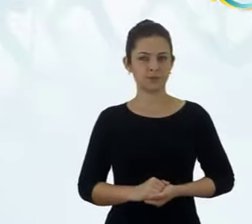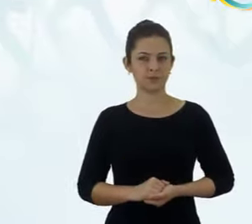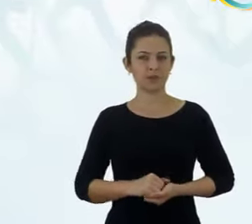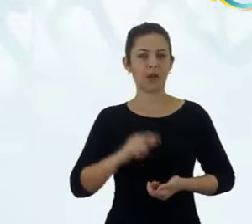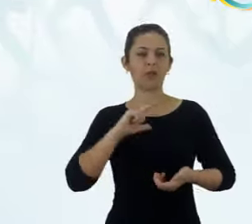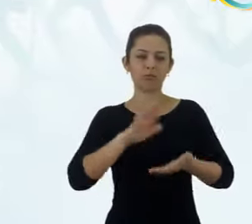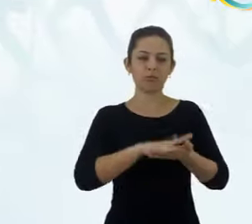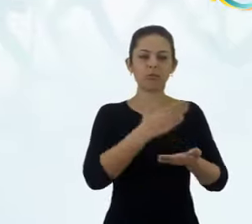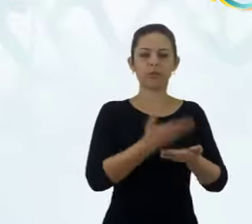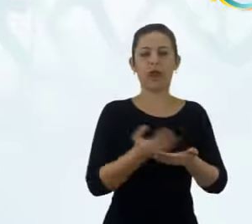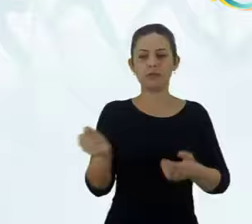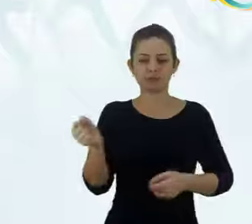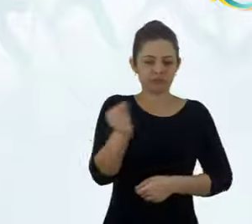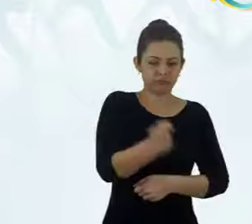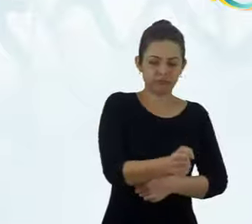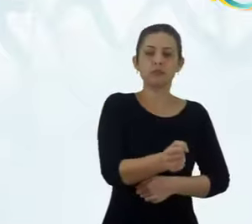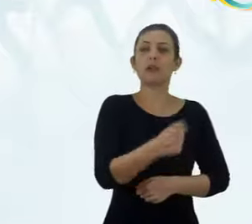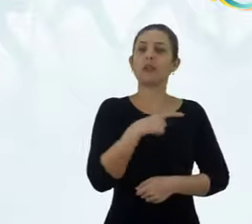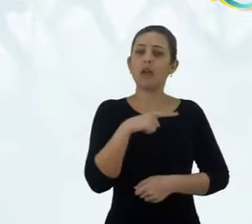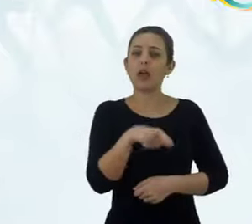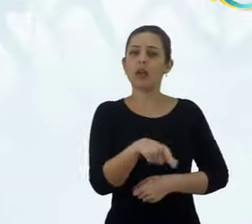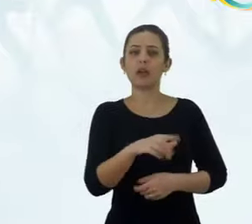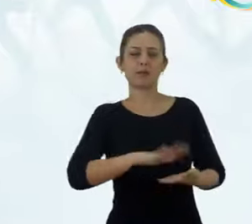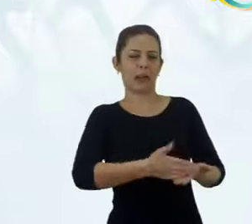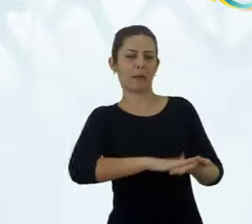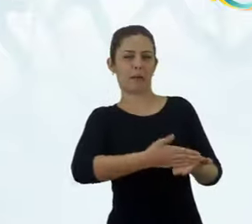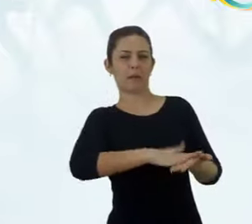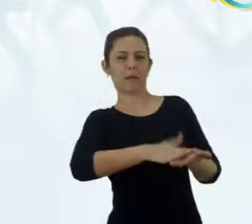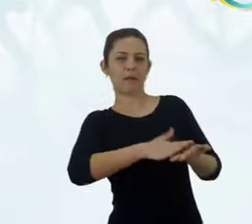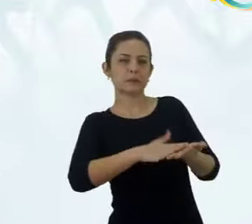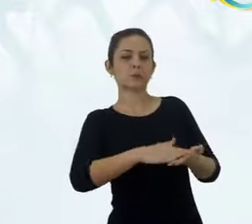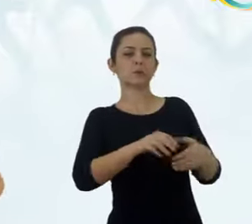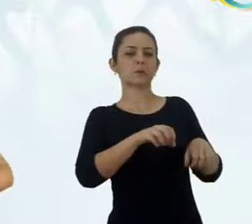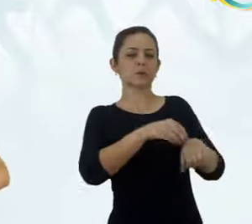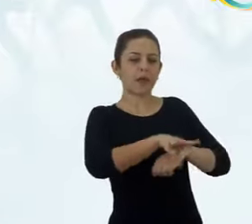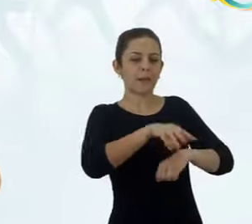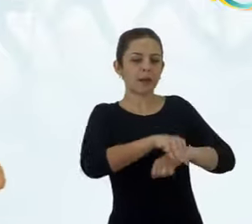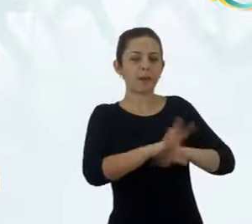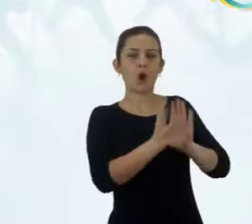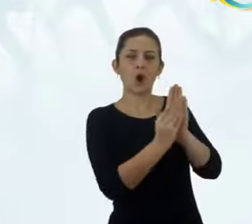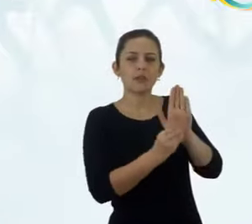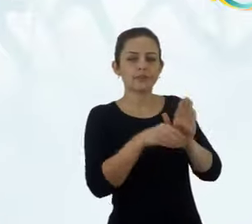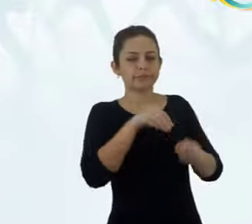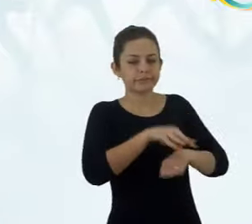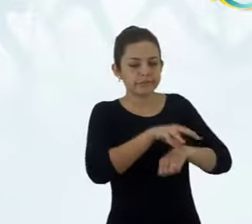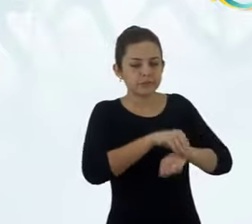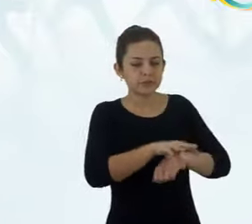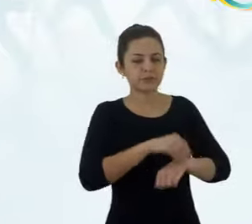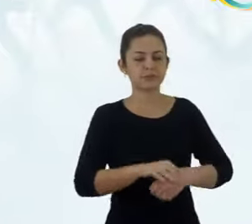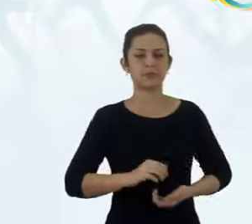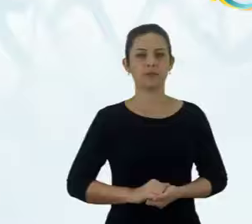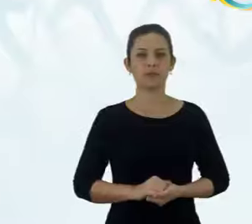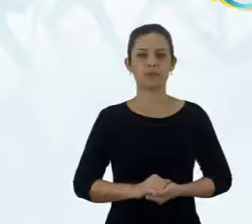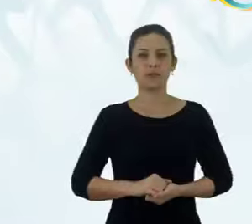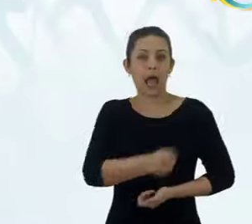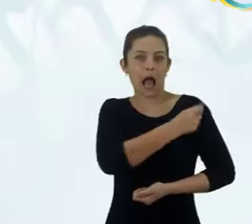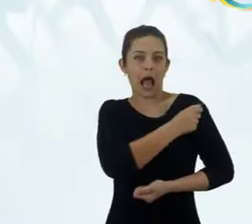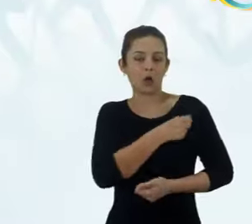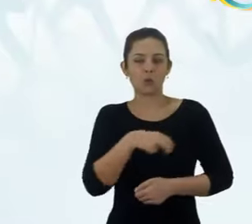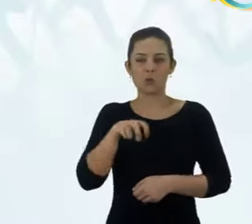Porque tem um intérprete ali na sala, claro, ele está ali para fazer toda a interpretação, para estar passando todo o conteúdo, mas quando o